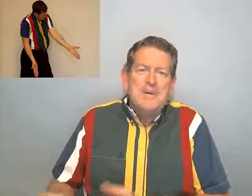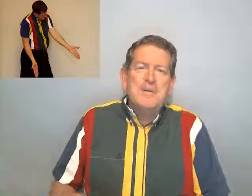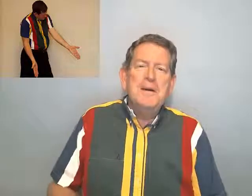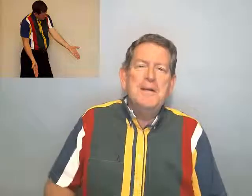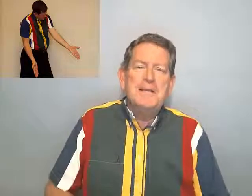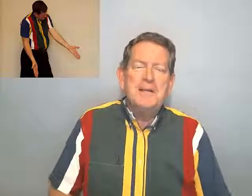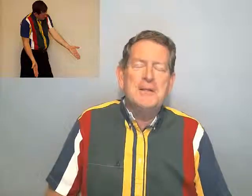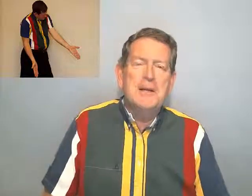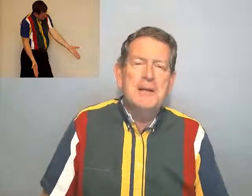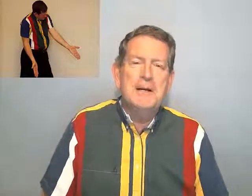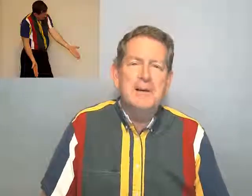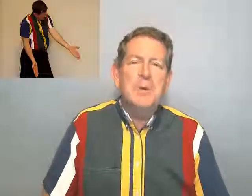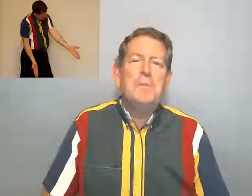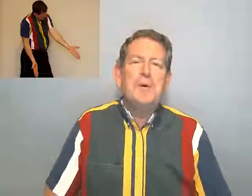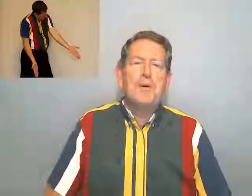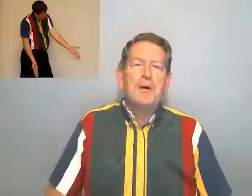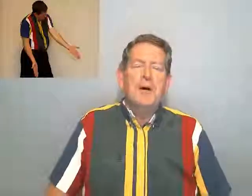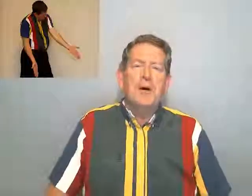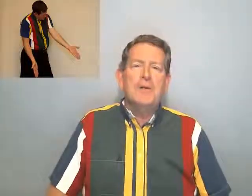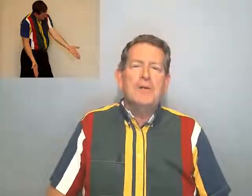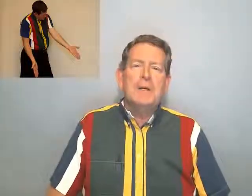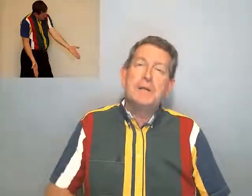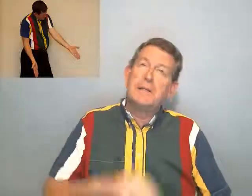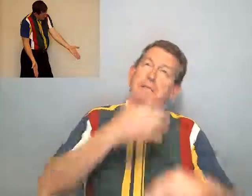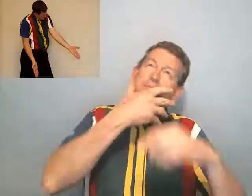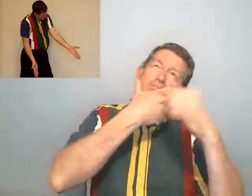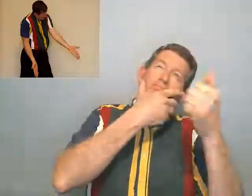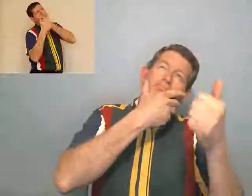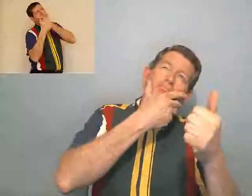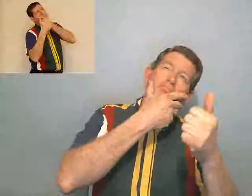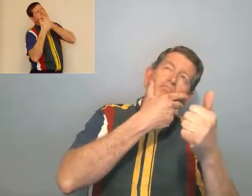Oui, c'est je peux. Ensuite,